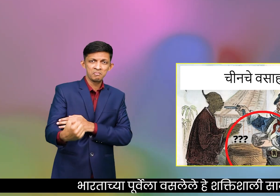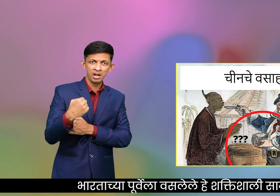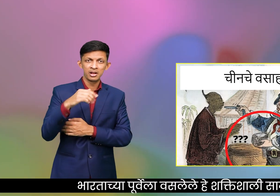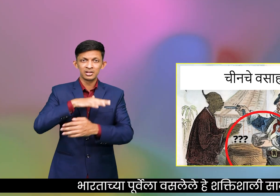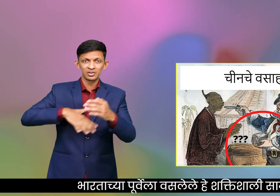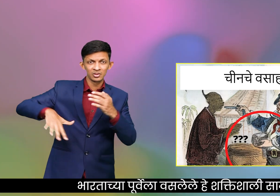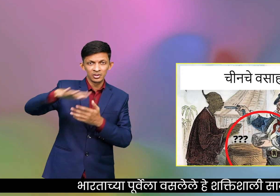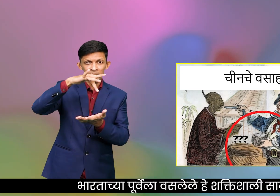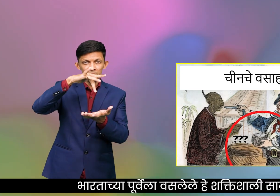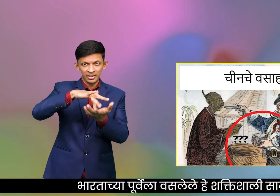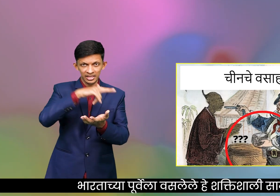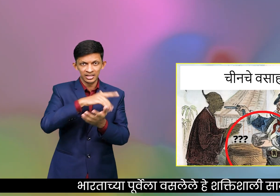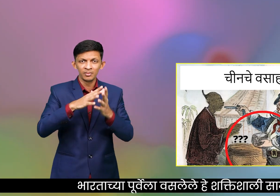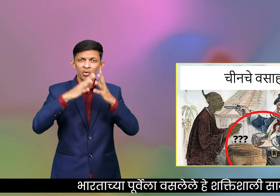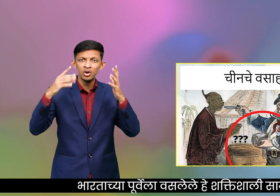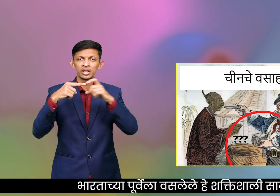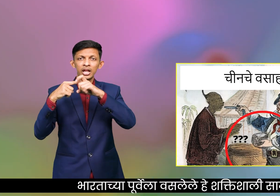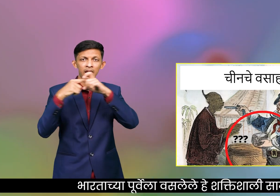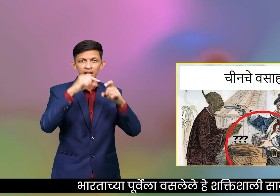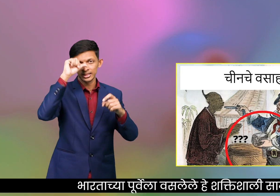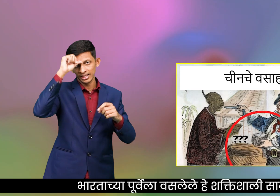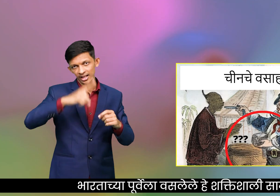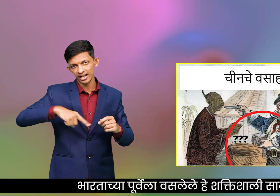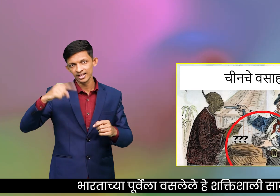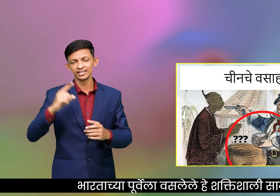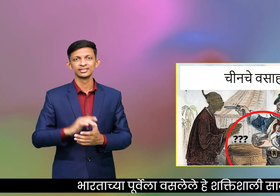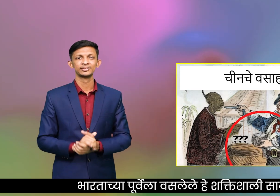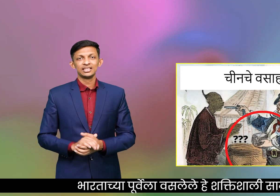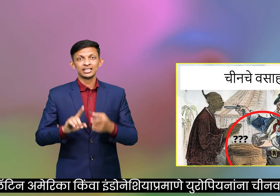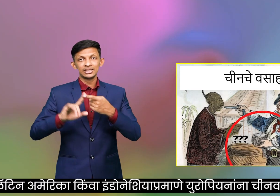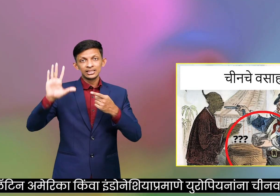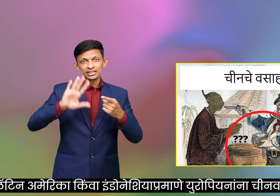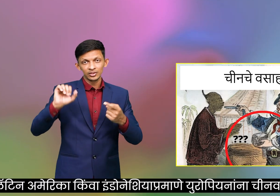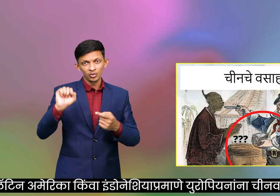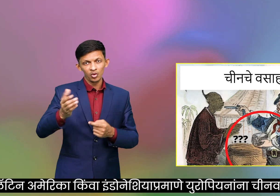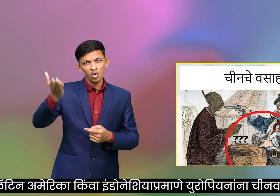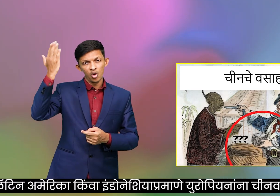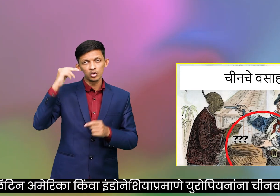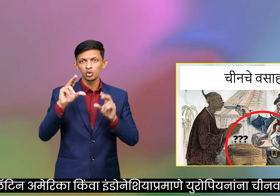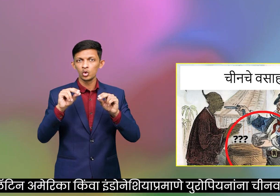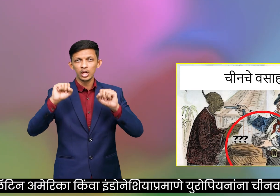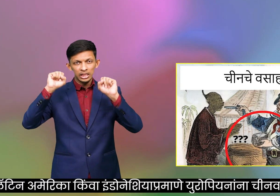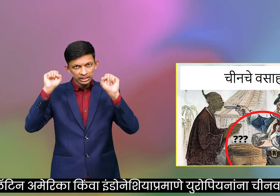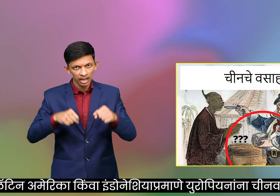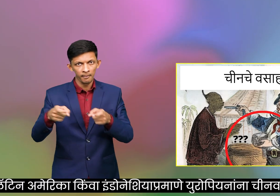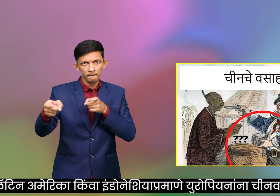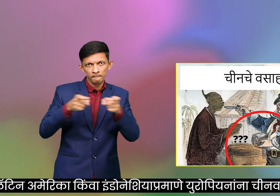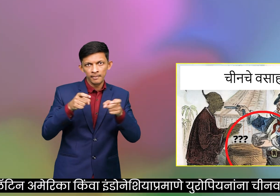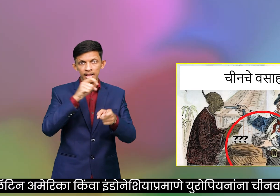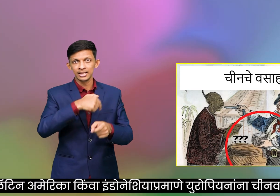भारताच्या पूर्वेला वसलेले हे शक्तिशाली साम्राज्य होते. लॅटिन अमेरिका किंवा इंडोनेशियाप्रमाणे